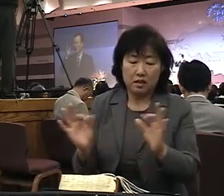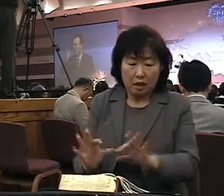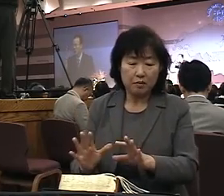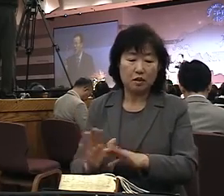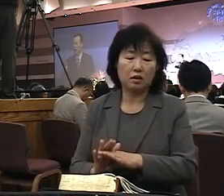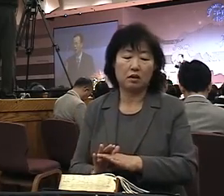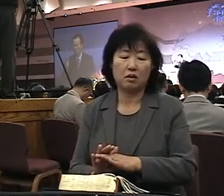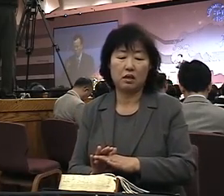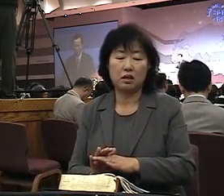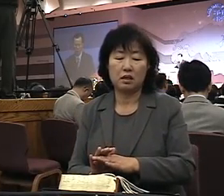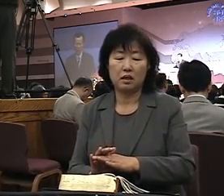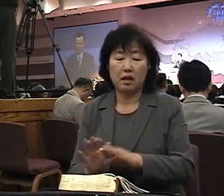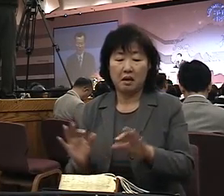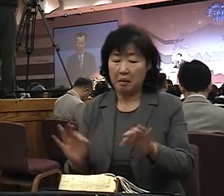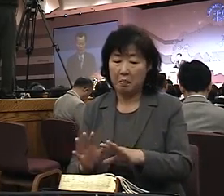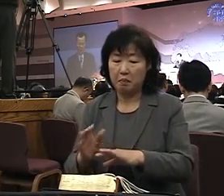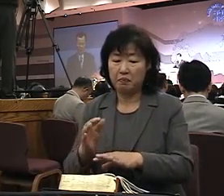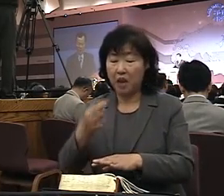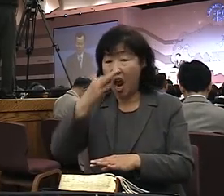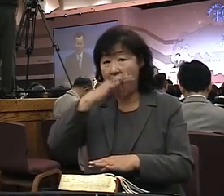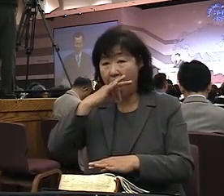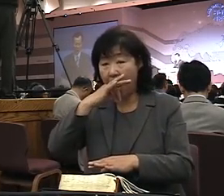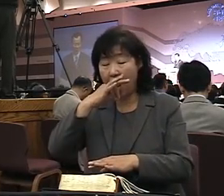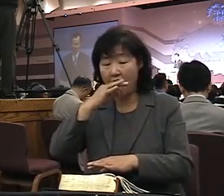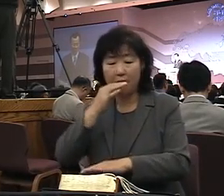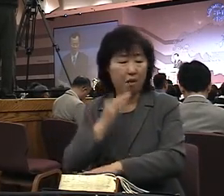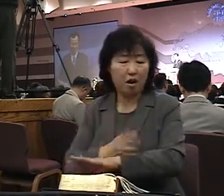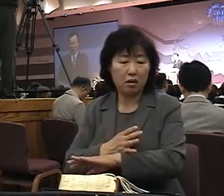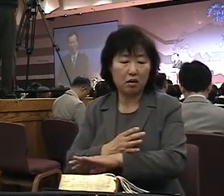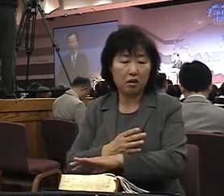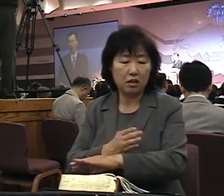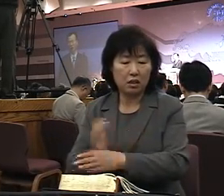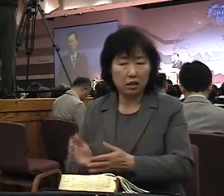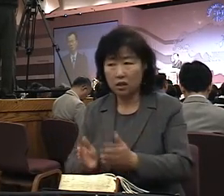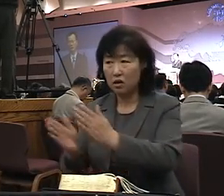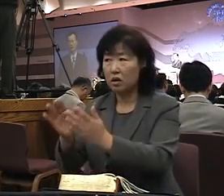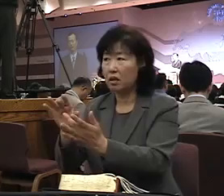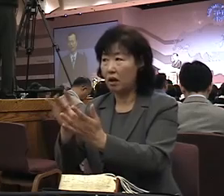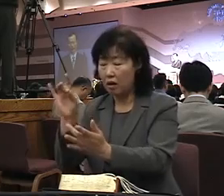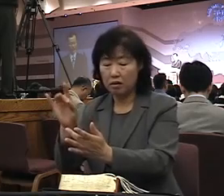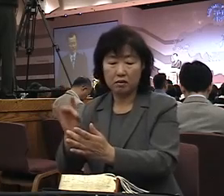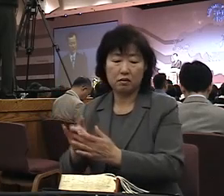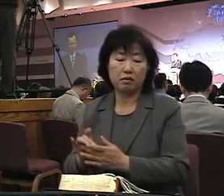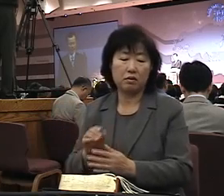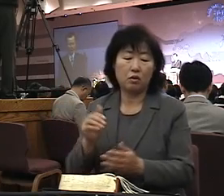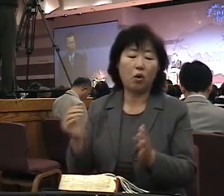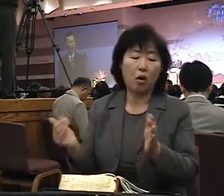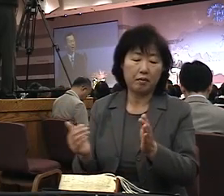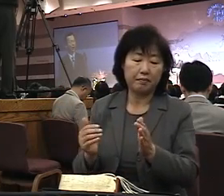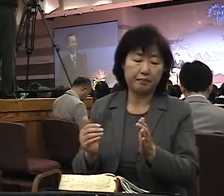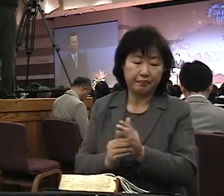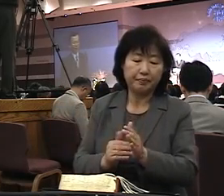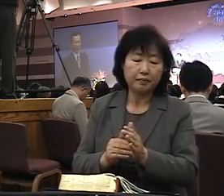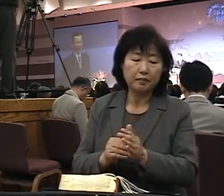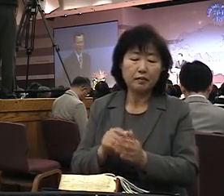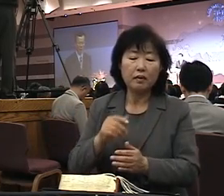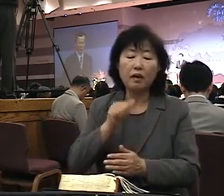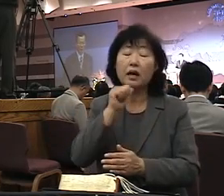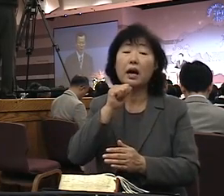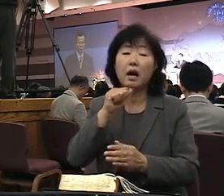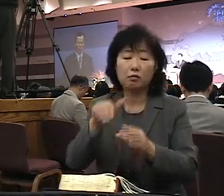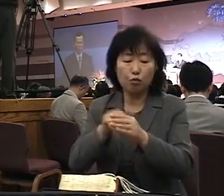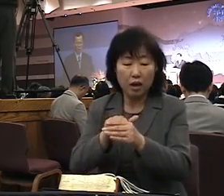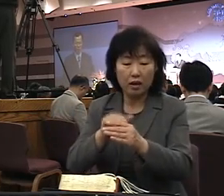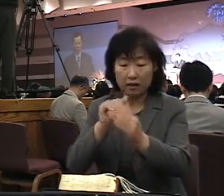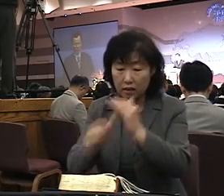일시적인 이익과 편리를 위해 이러한 길을 선택한 것입니다. 가나안 문화 안에 들어가 그가